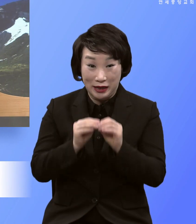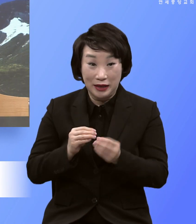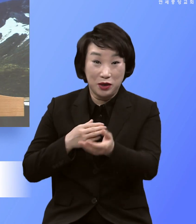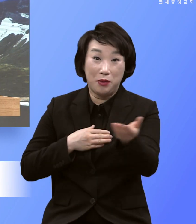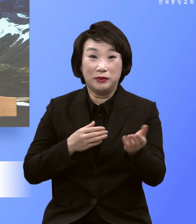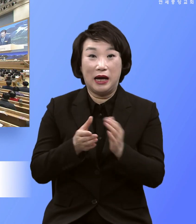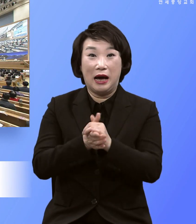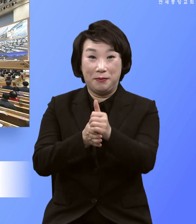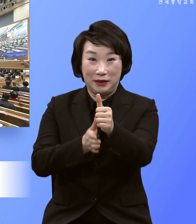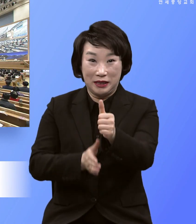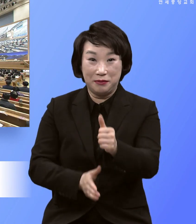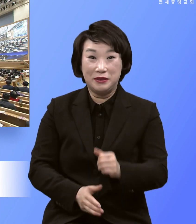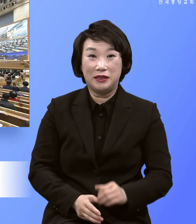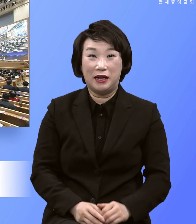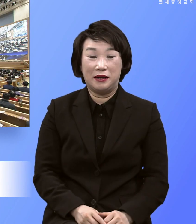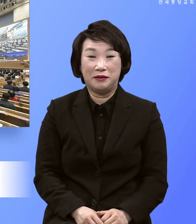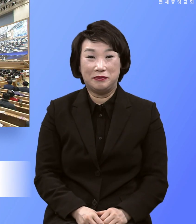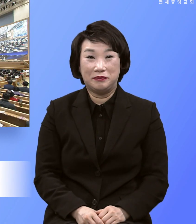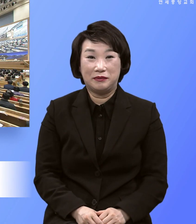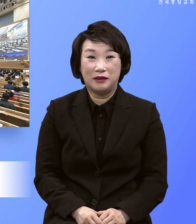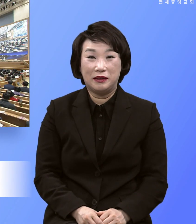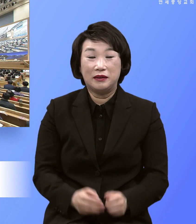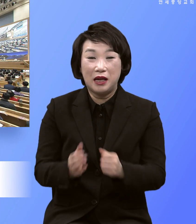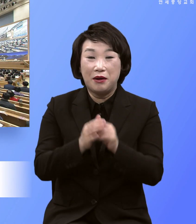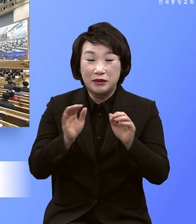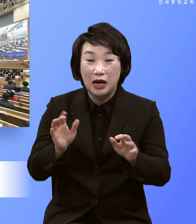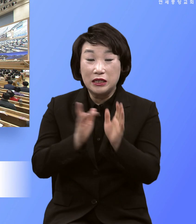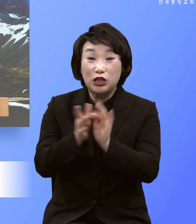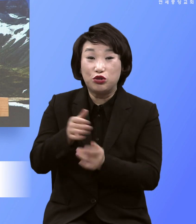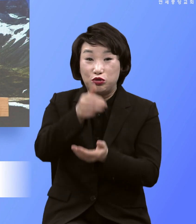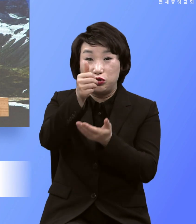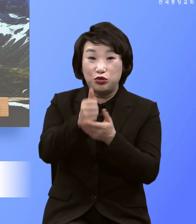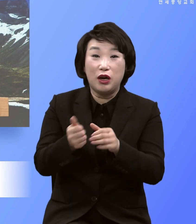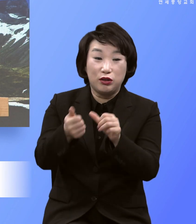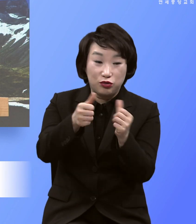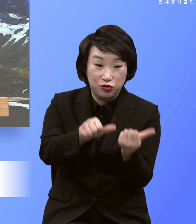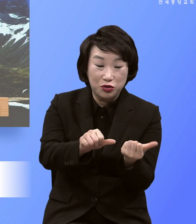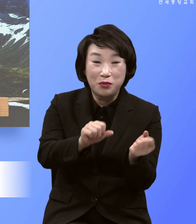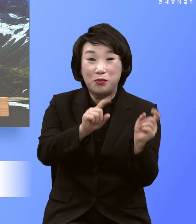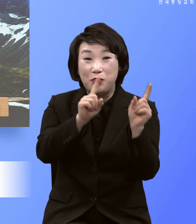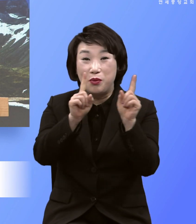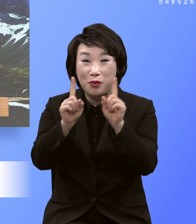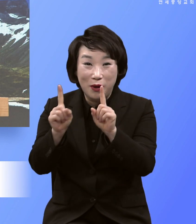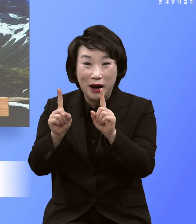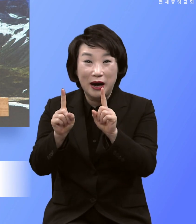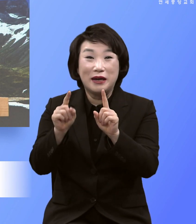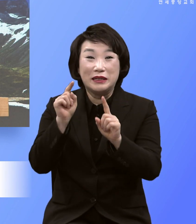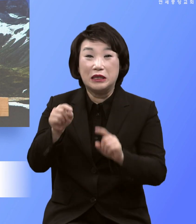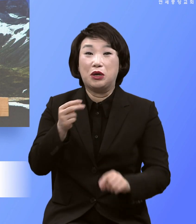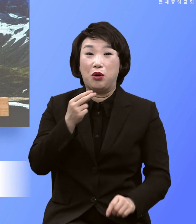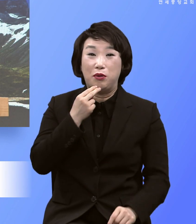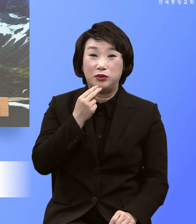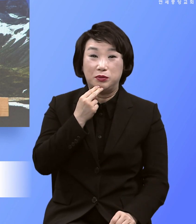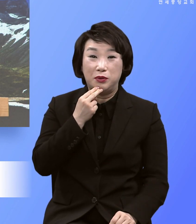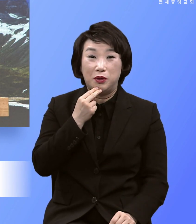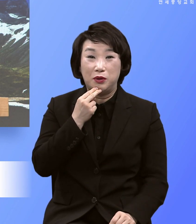동의하시면 아멘합시다. 그러므로 예수 그리스도의 죽으심과 부활하심이